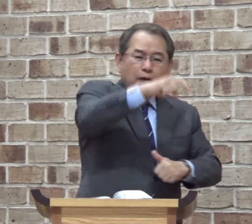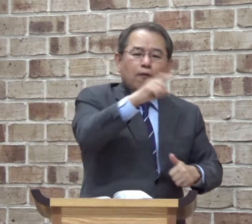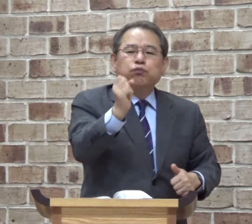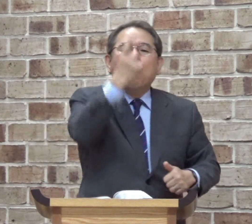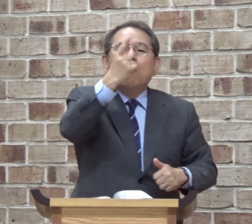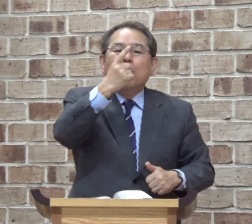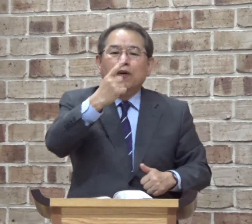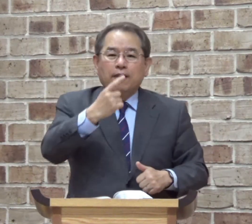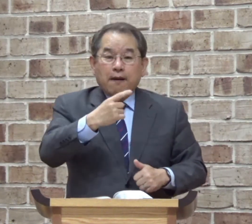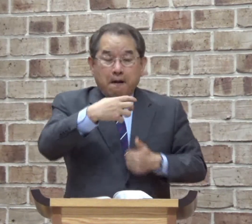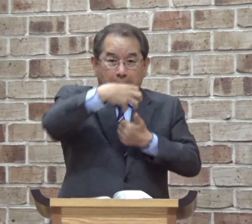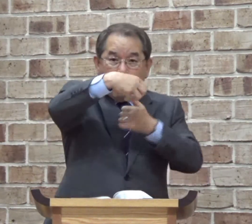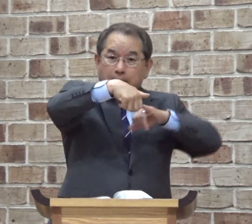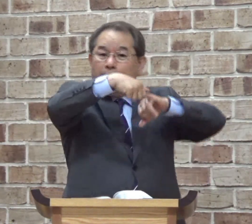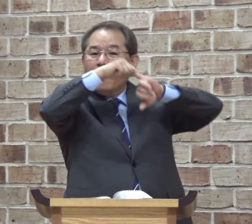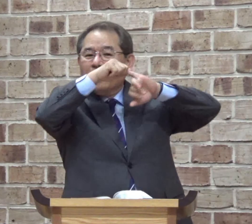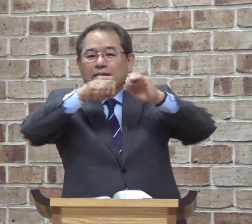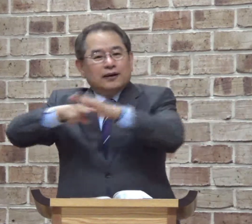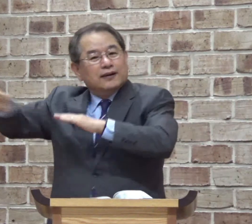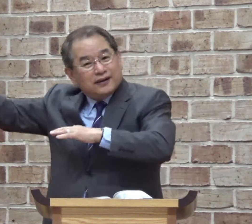모세는 도망자의 삶을 살았지만